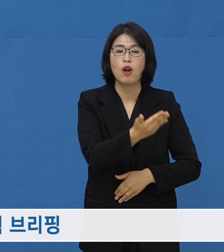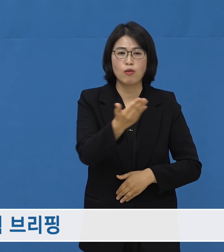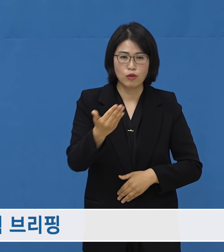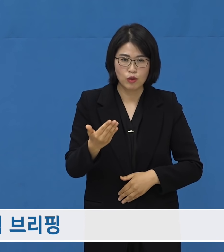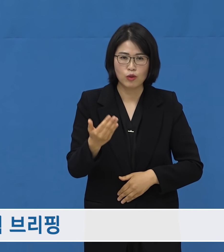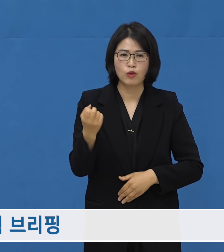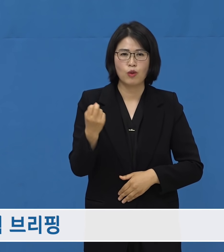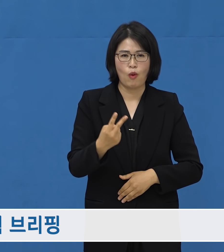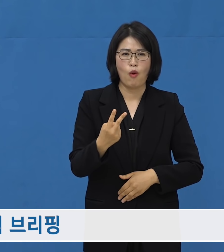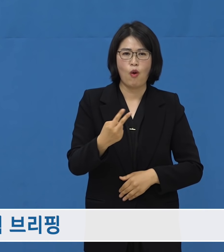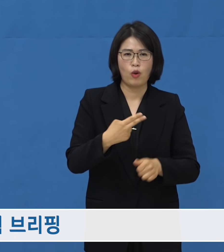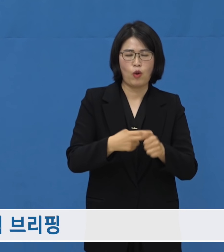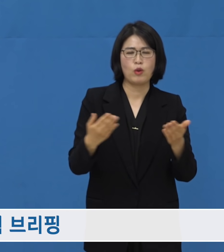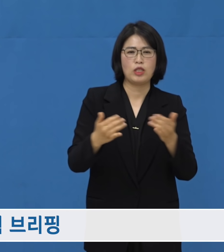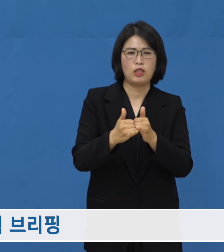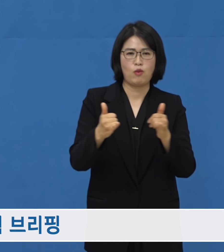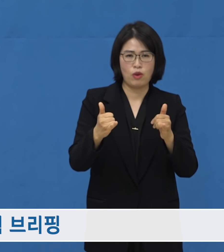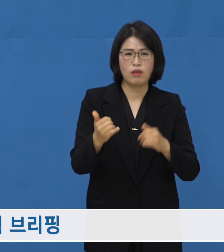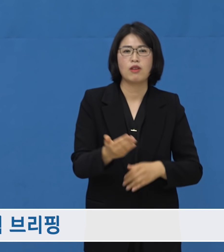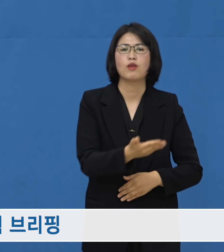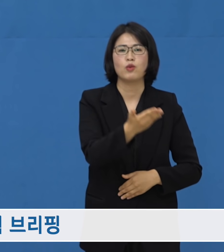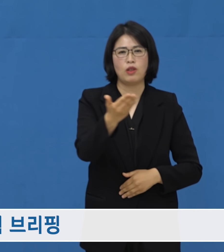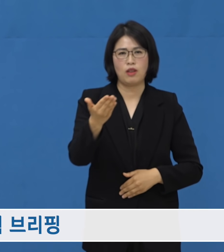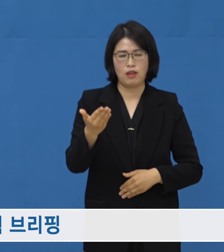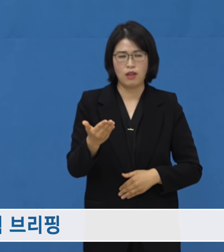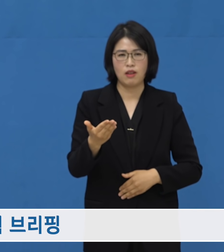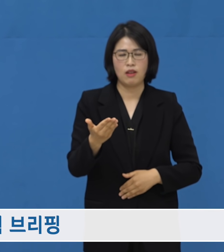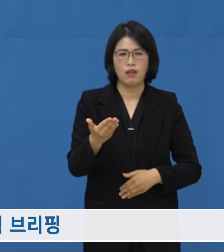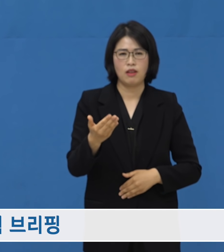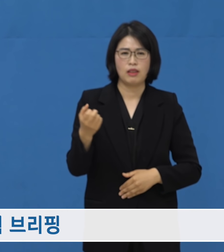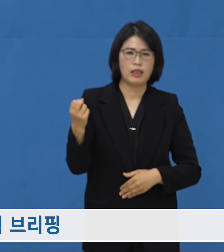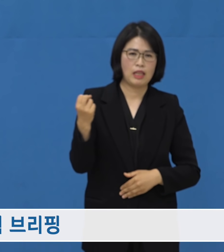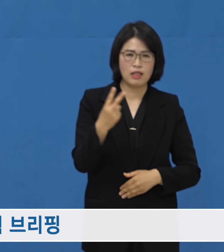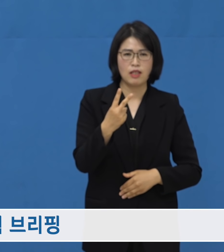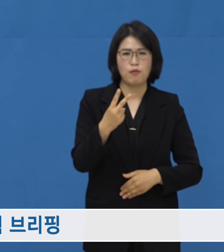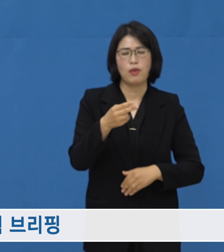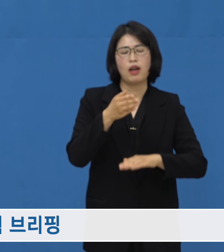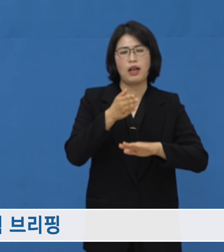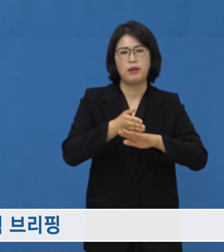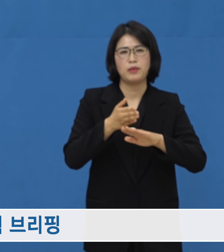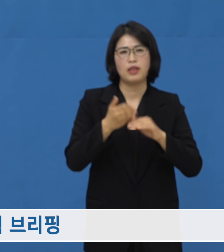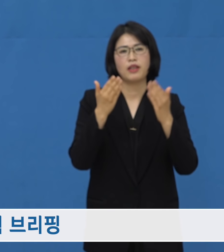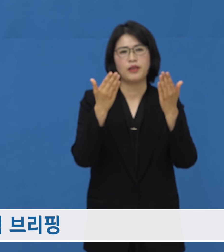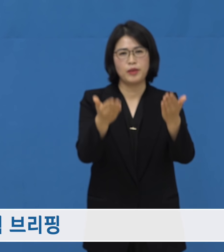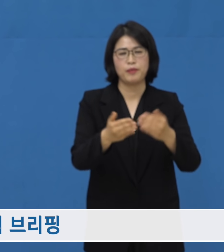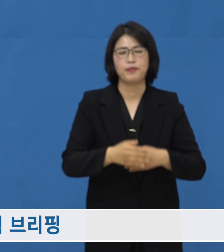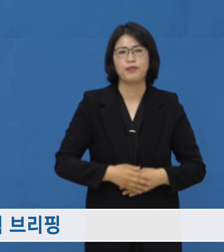그리고 많은 교직원 여러분께 다시 한번 진심으로 감사드립니다.